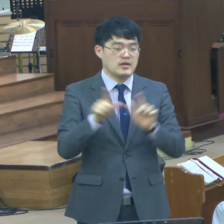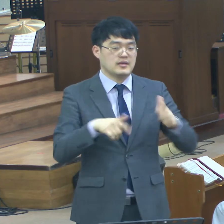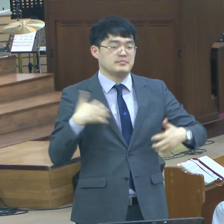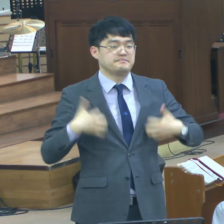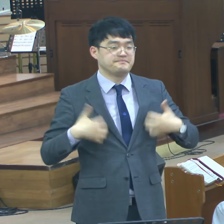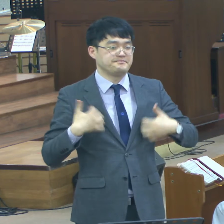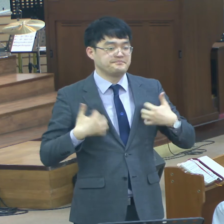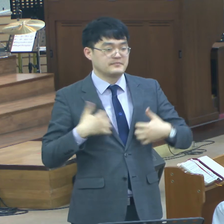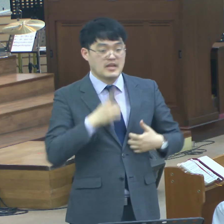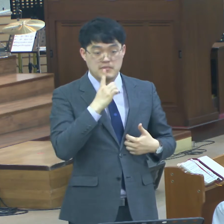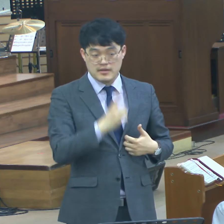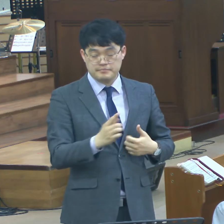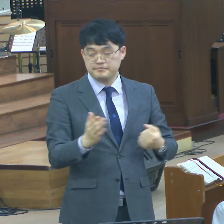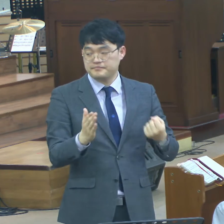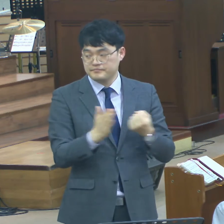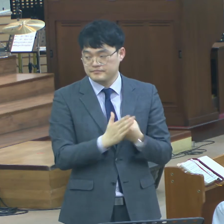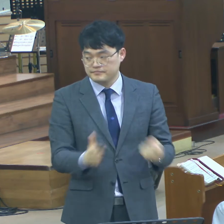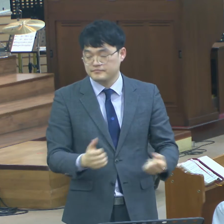그러므로